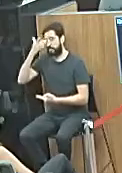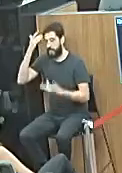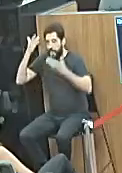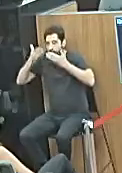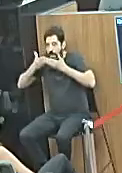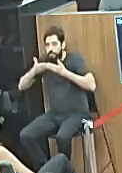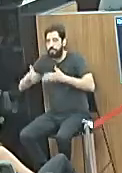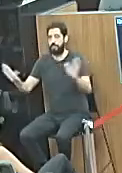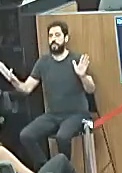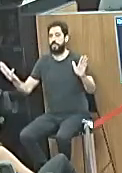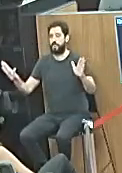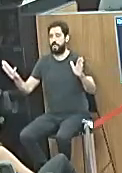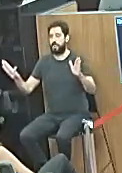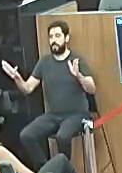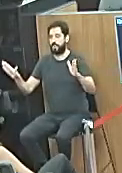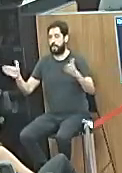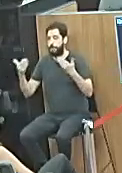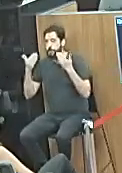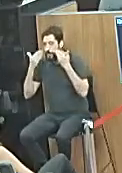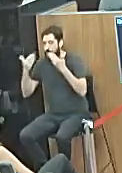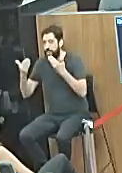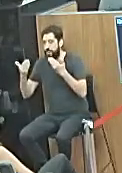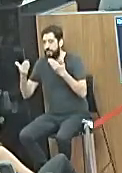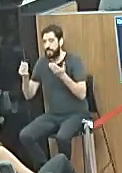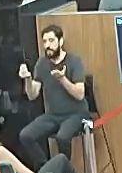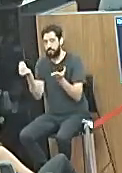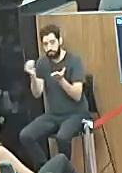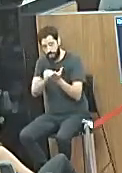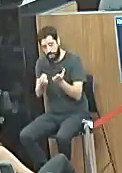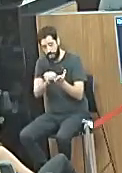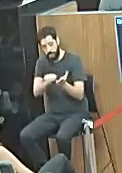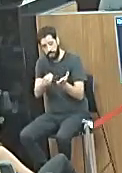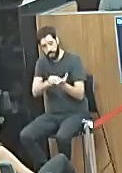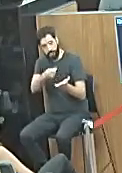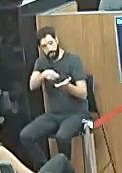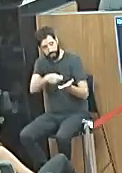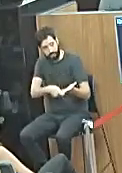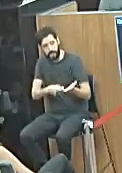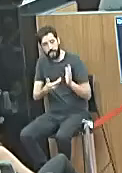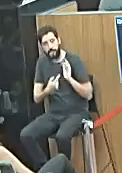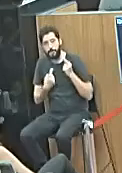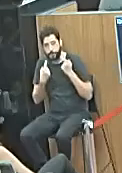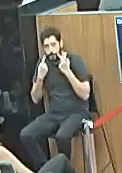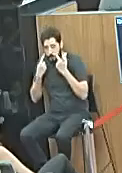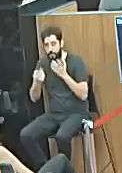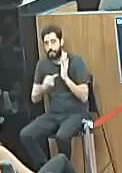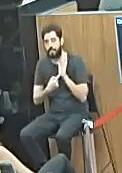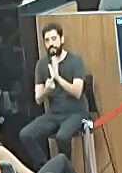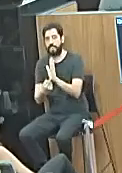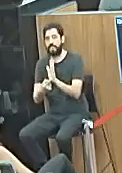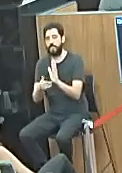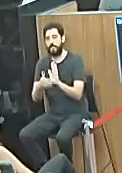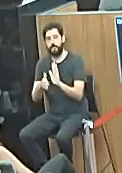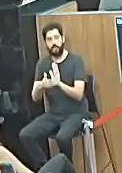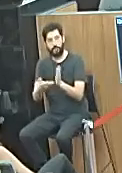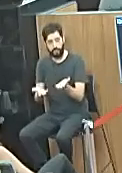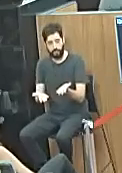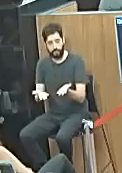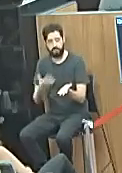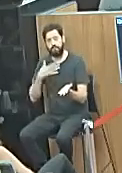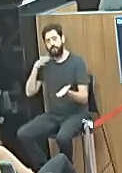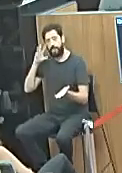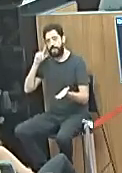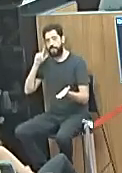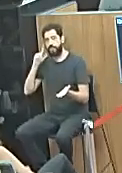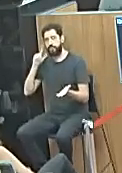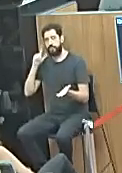mostrando é pontuando com a caneta apresentando propostas eu acho que é que